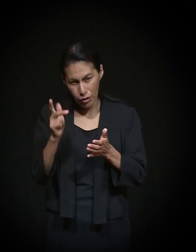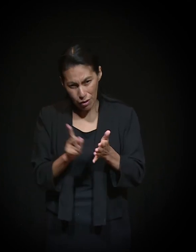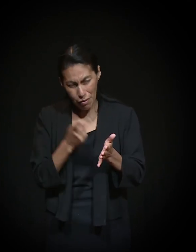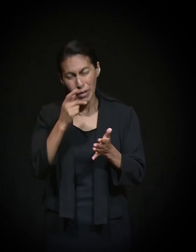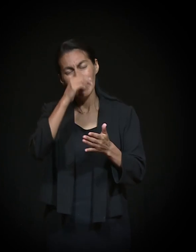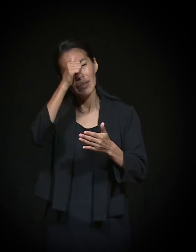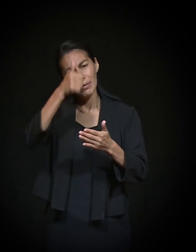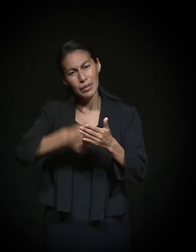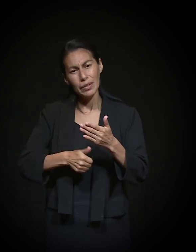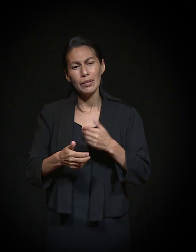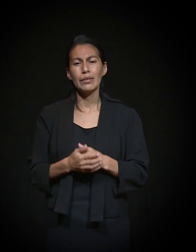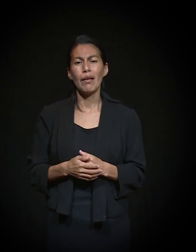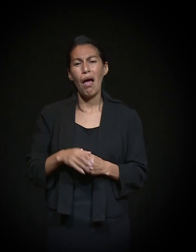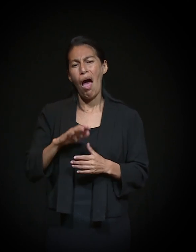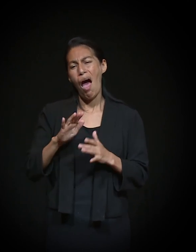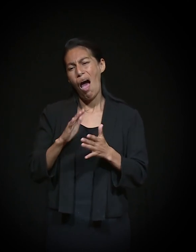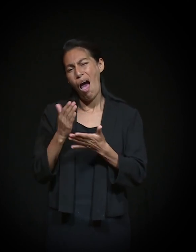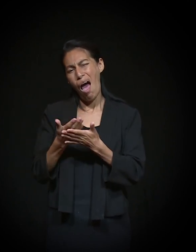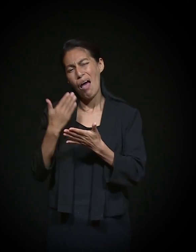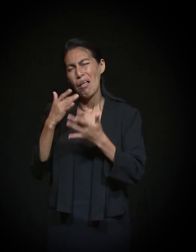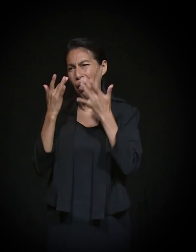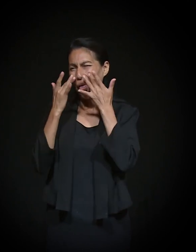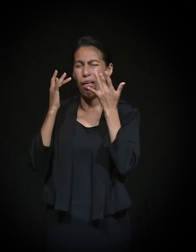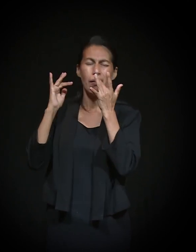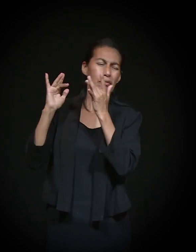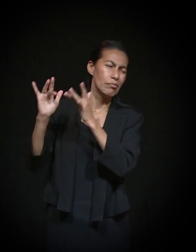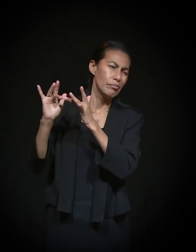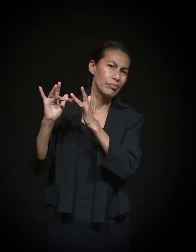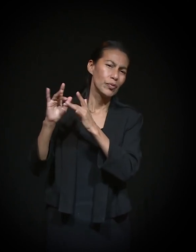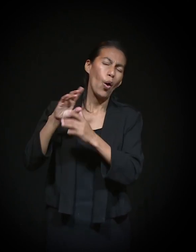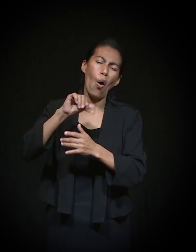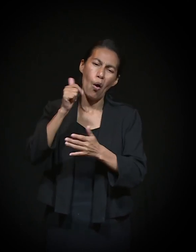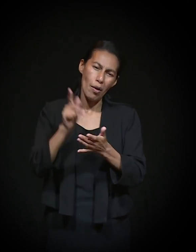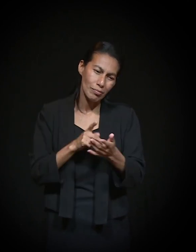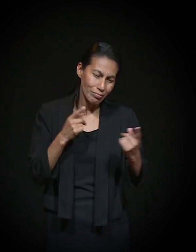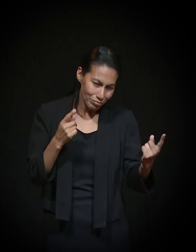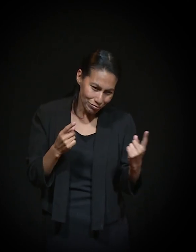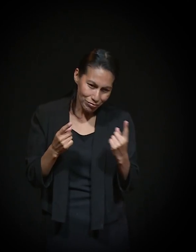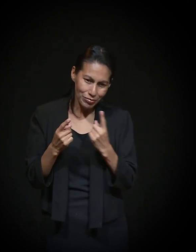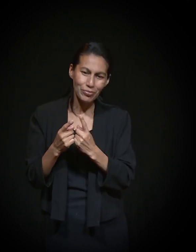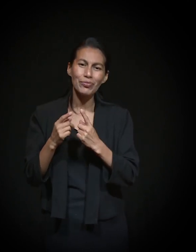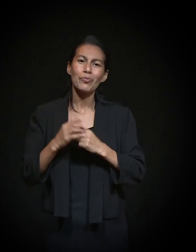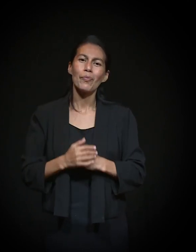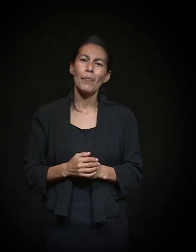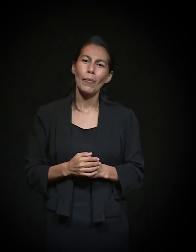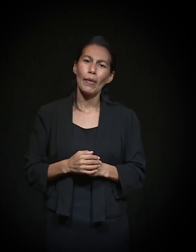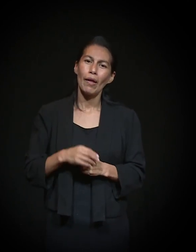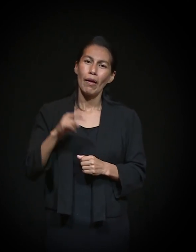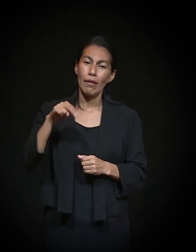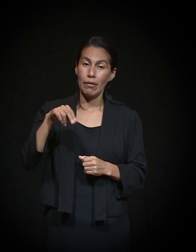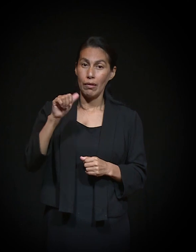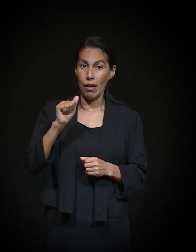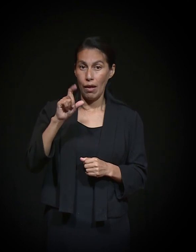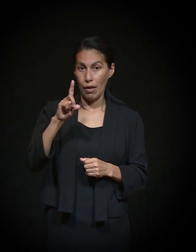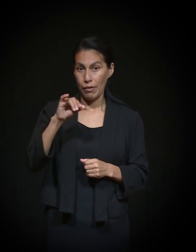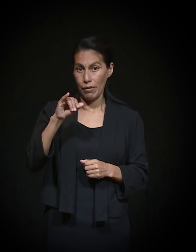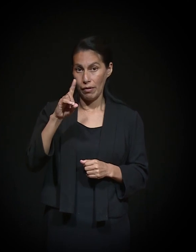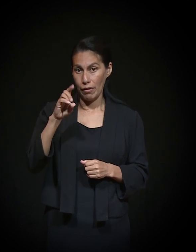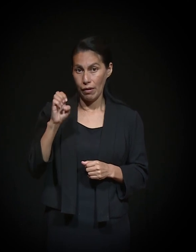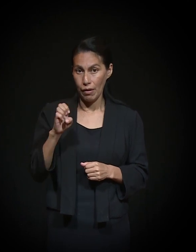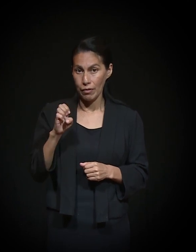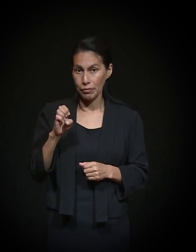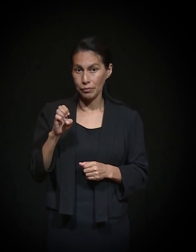orar, ¿verdad? Para que pueda regresar a la iglesia. Muy bien. Me ayudes a la